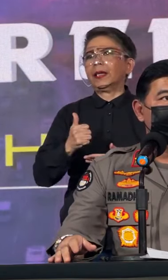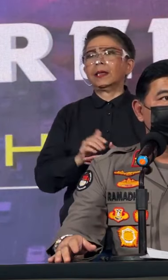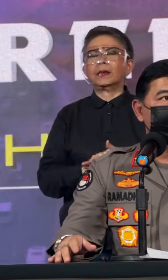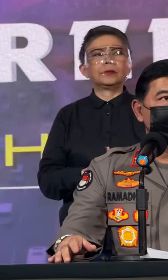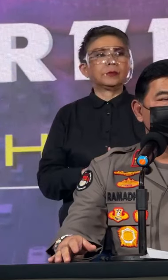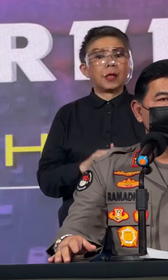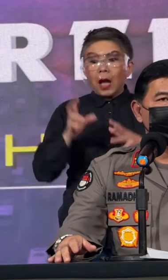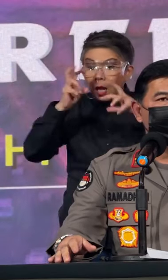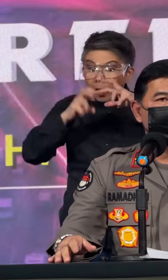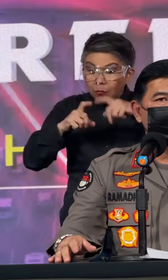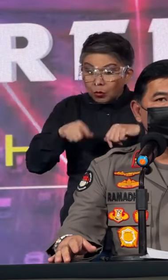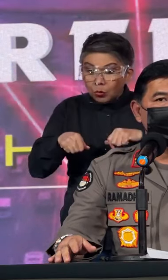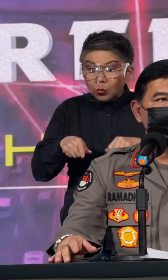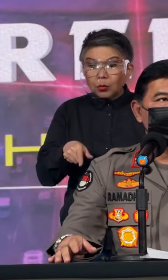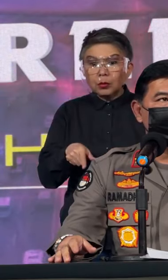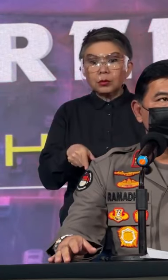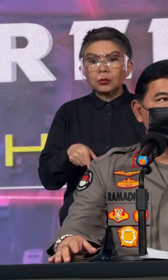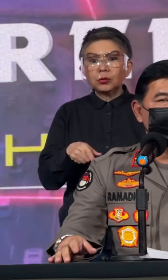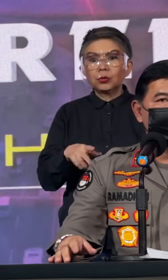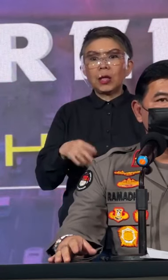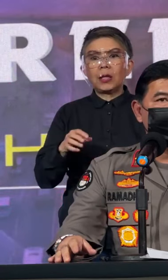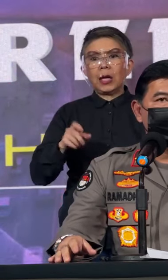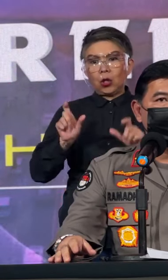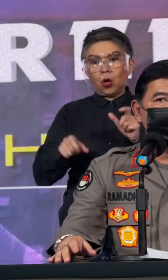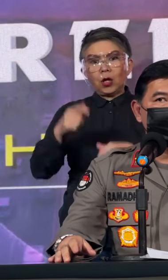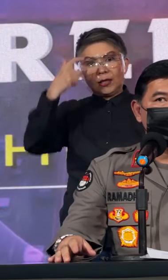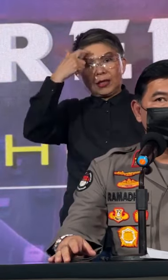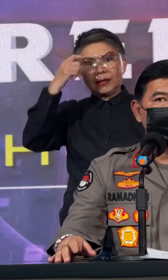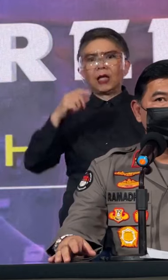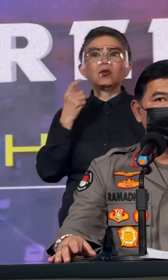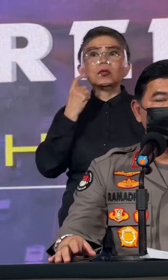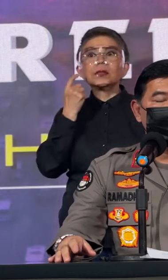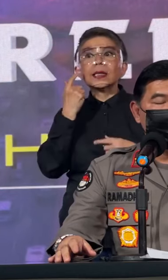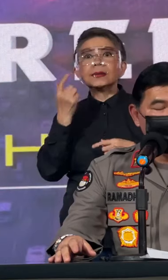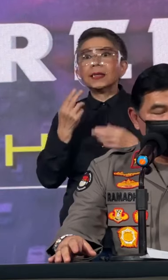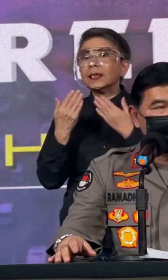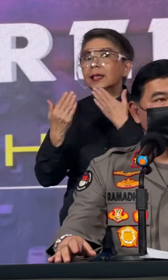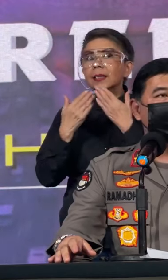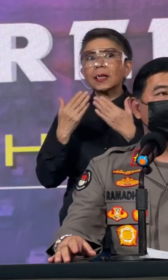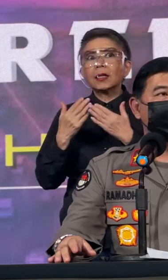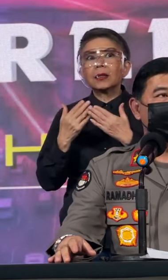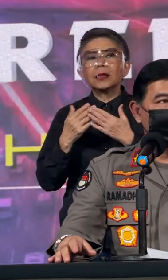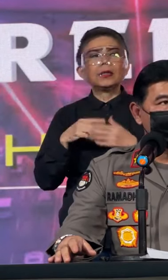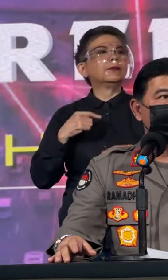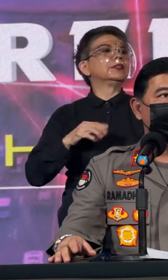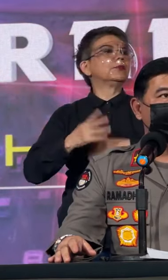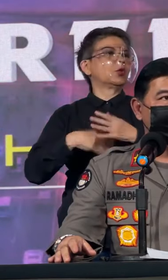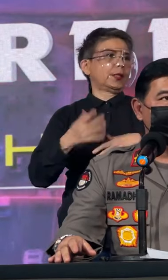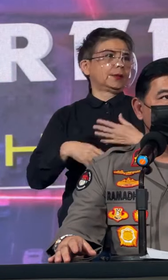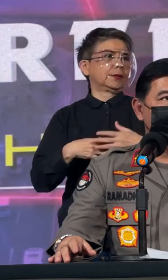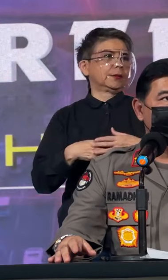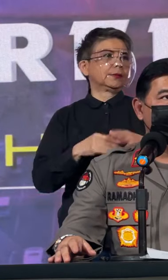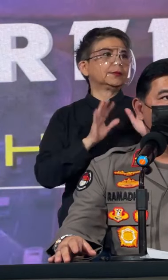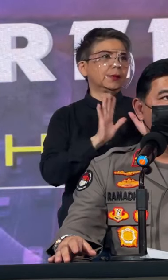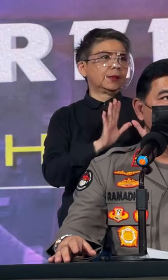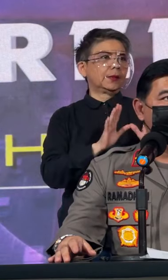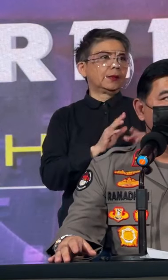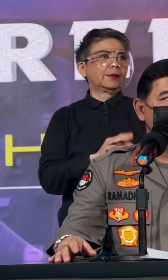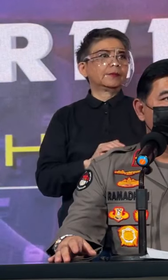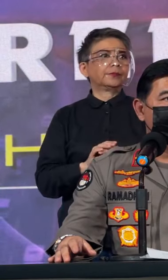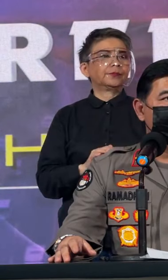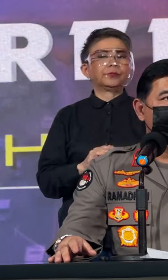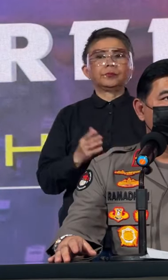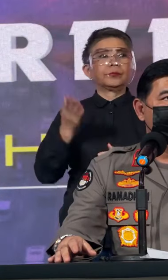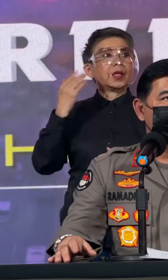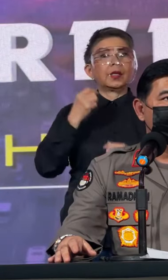penyelidikan itu apakah berarti sudah ada tersangka atau saksi-saksi yang ditanyakan gitu Pak? Masih proses, nanti kita update. Pak, ya. Tadi